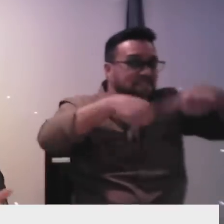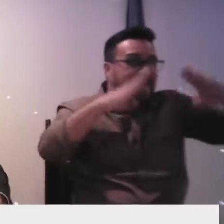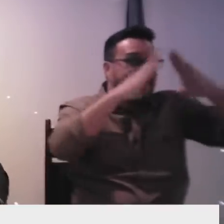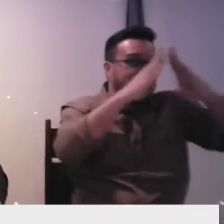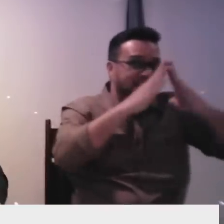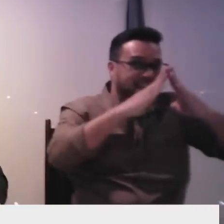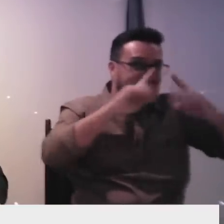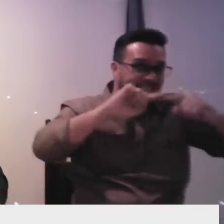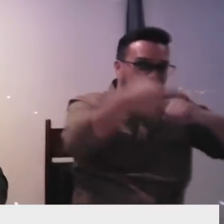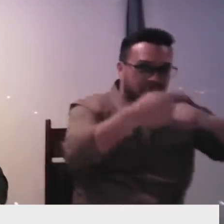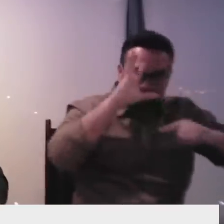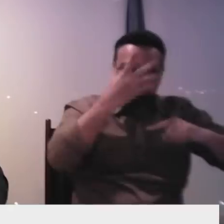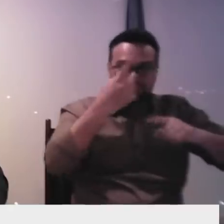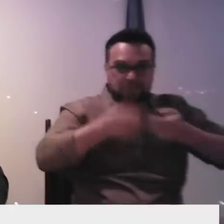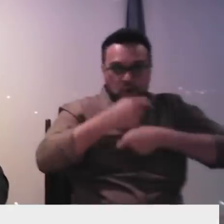te vê depois.